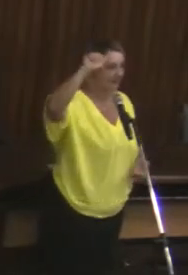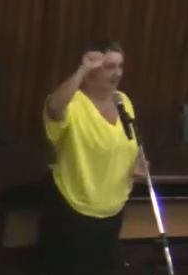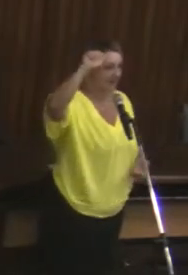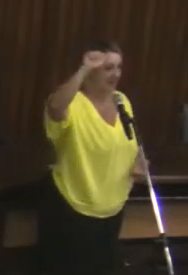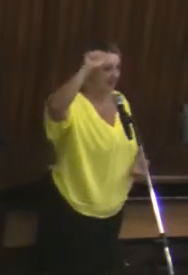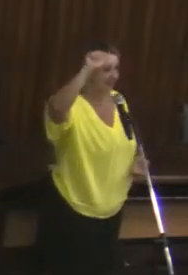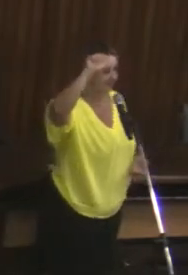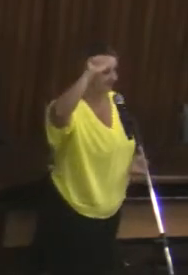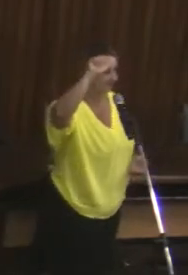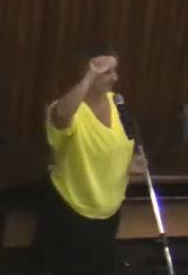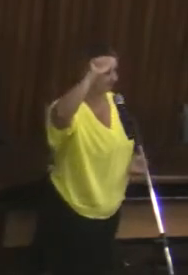A.